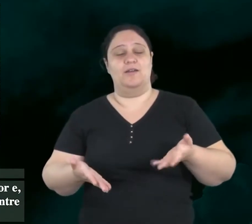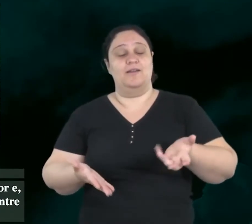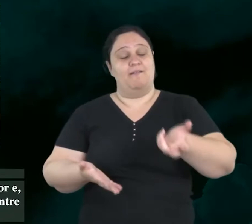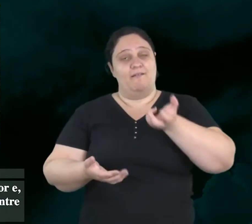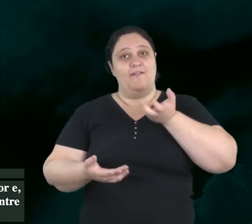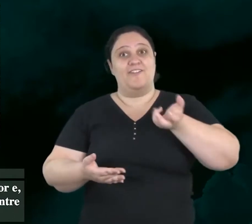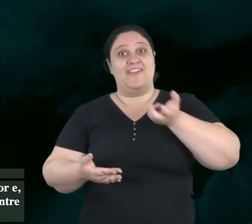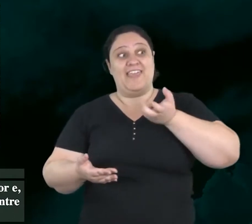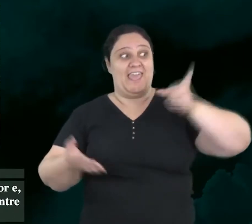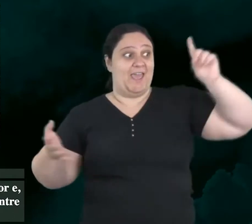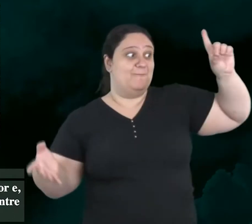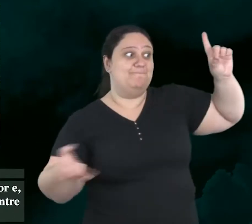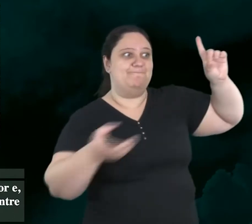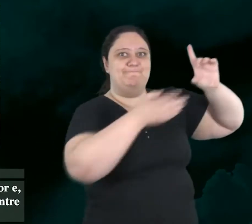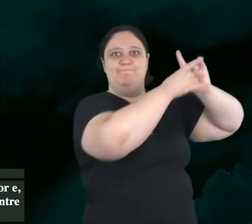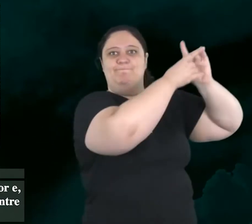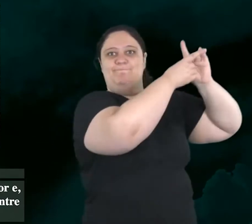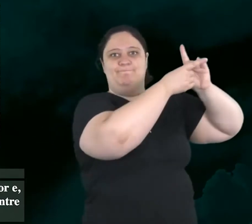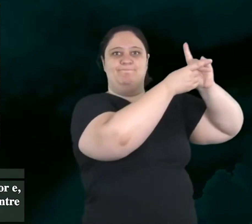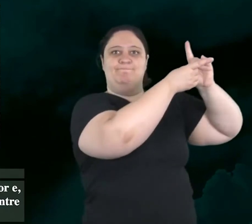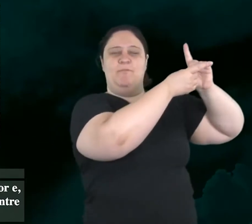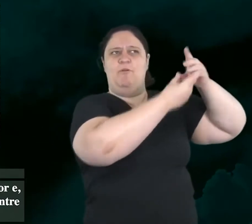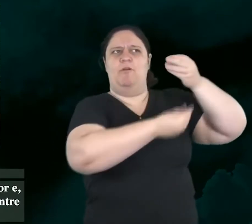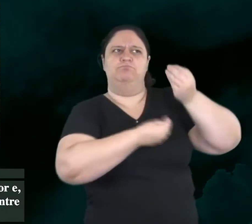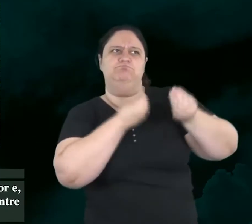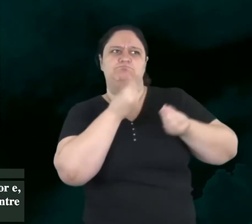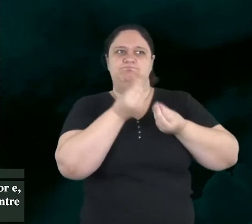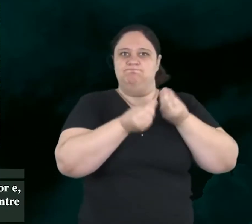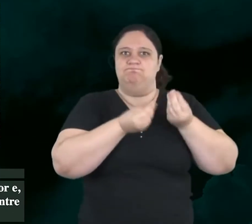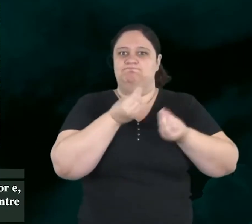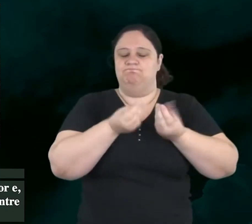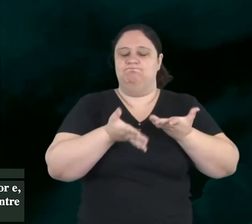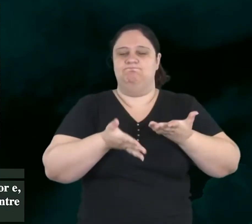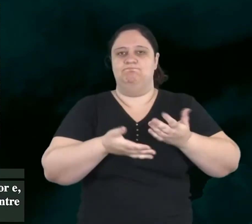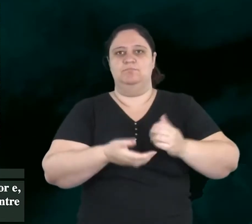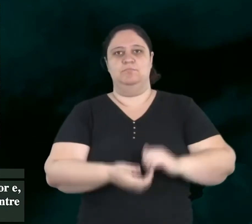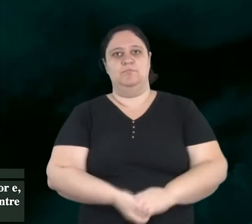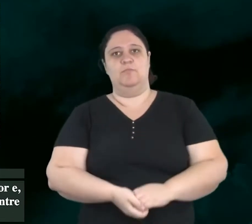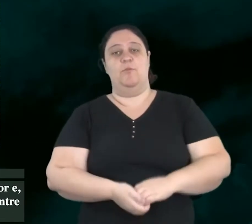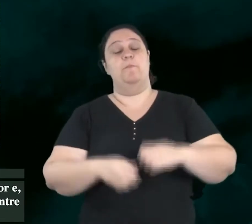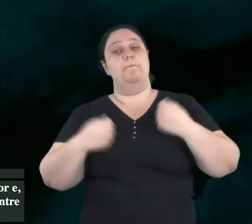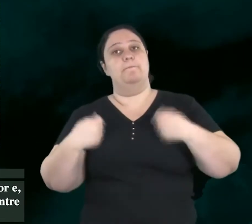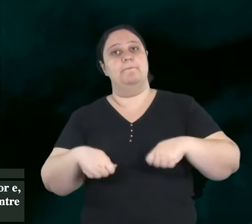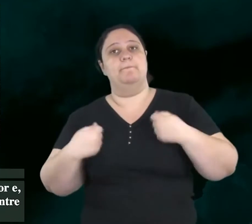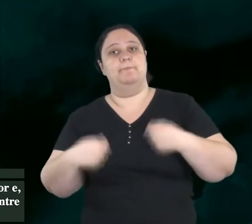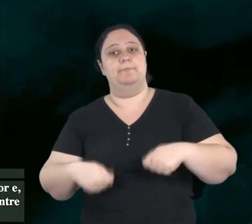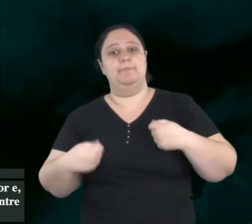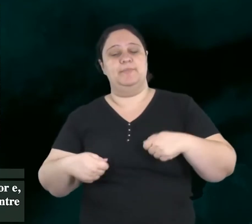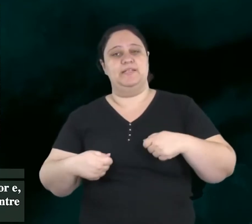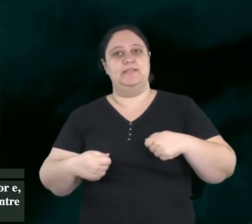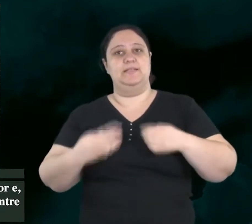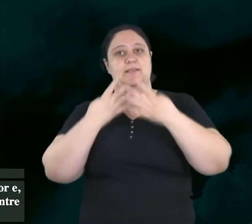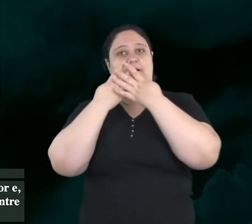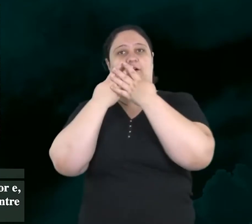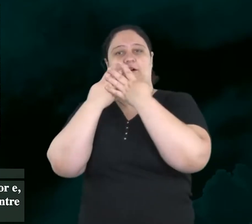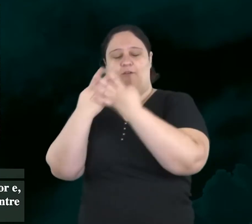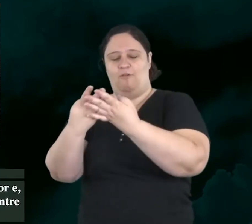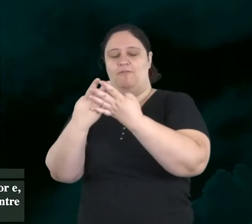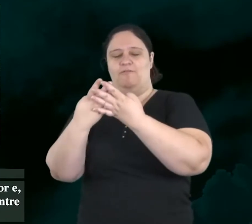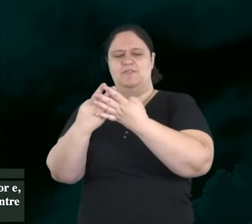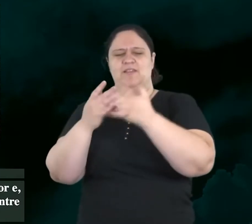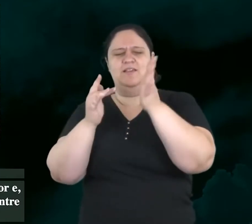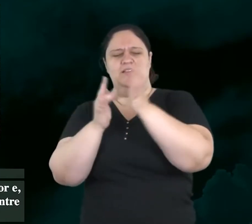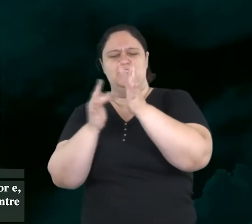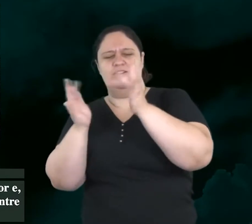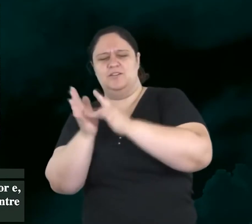se reconectar com Deus. Para você se reconectar com Deus, você precisa dizer com a sua boca, confessar